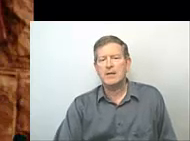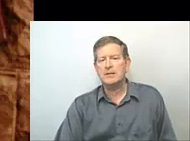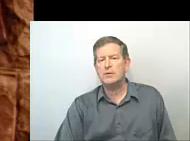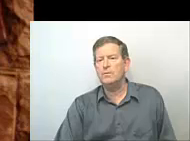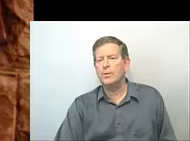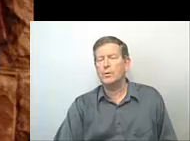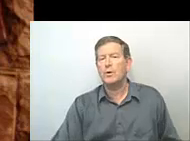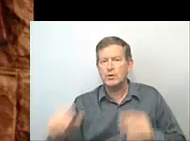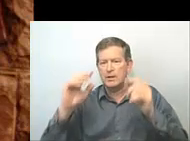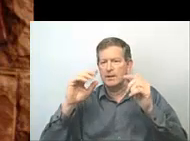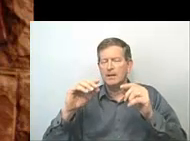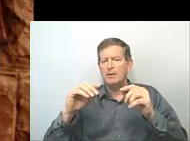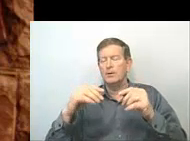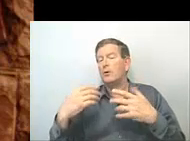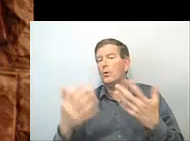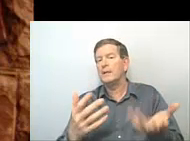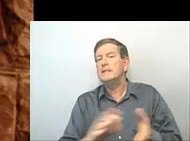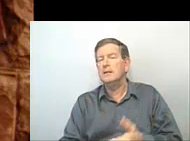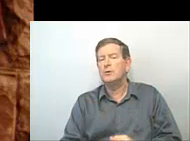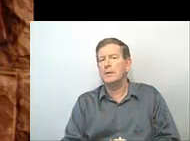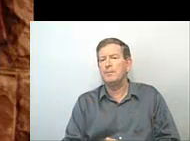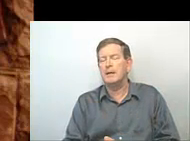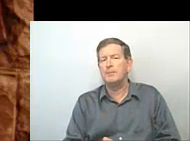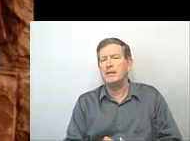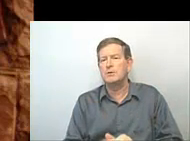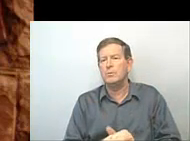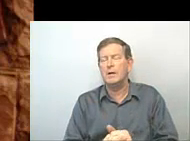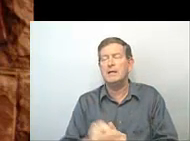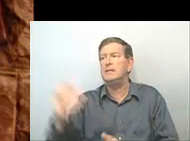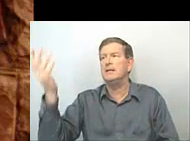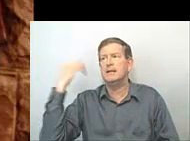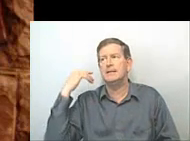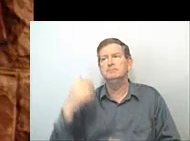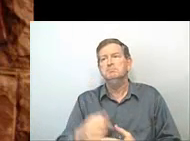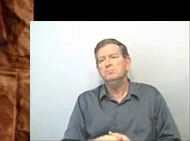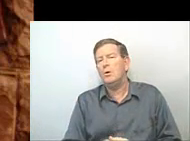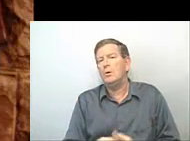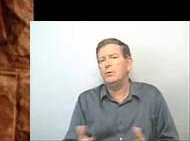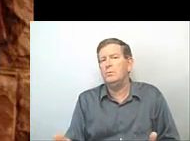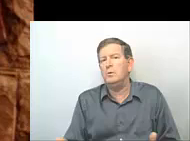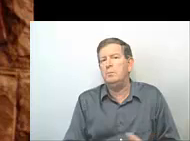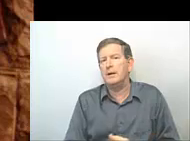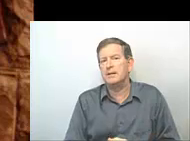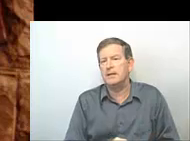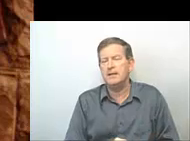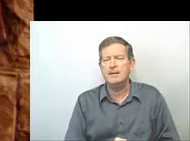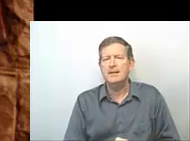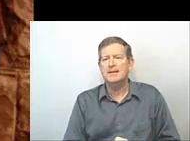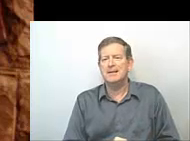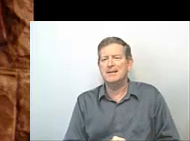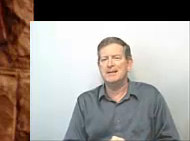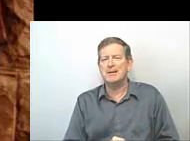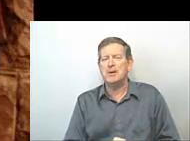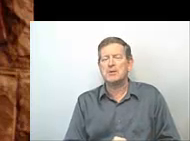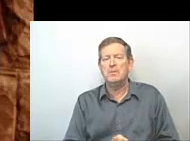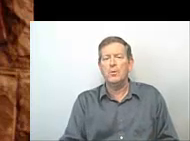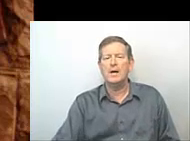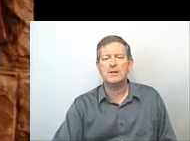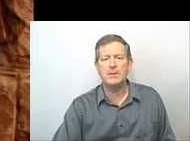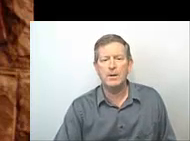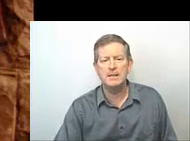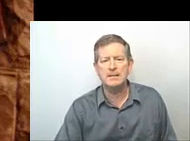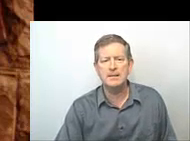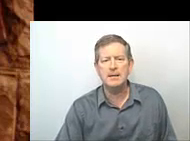aussi. Ça c'est une photo que j'ai qu'on a prise de moi il y a une paire d'années.